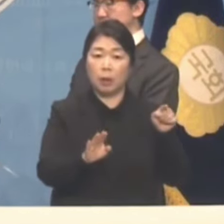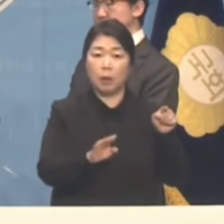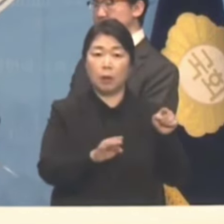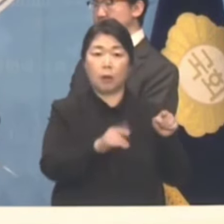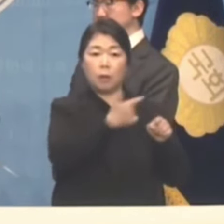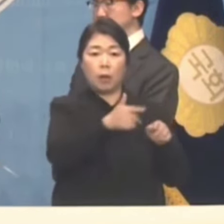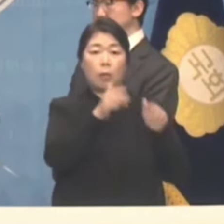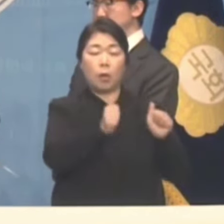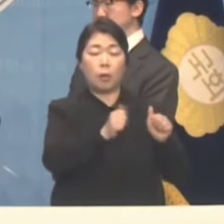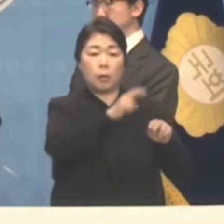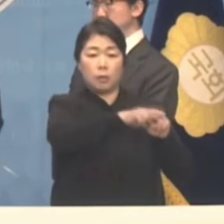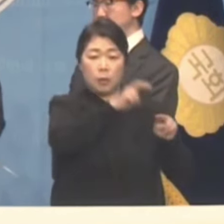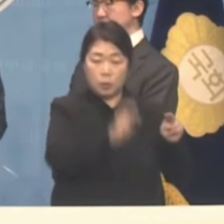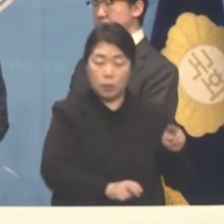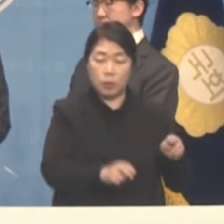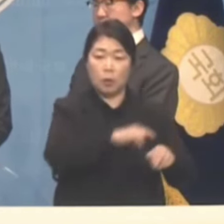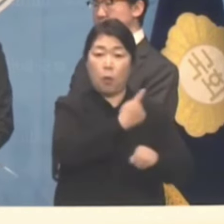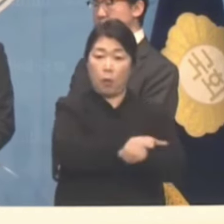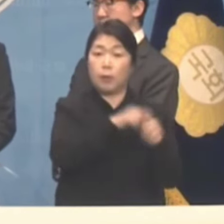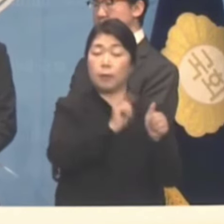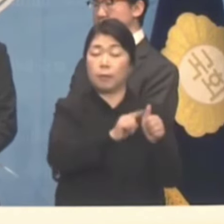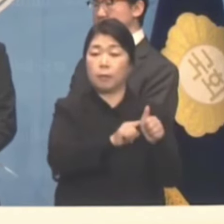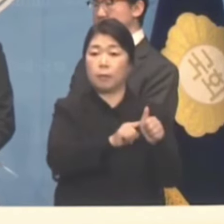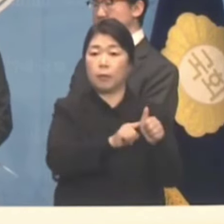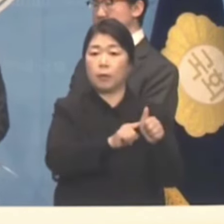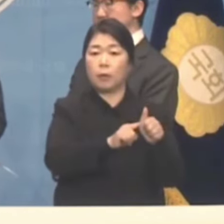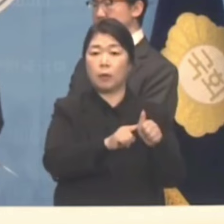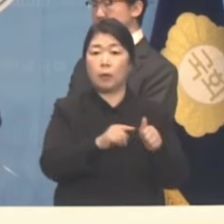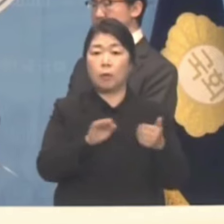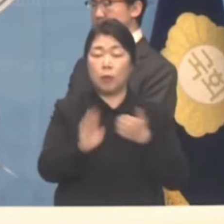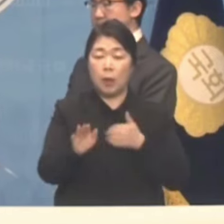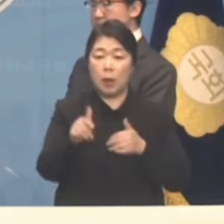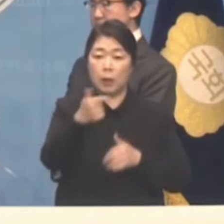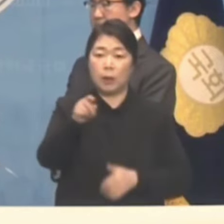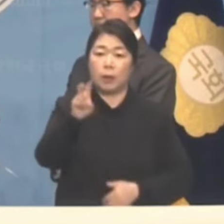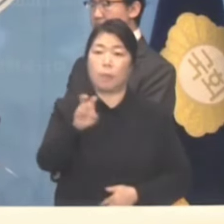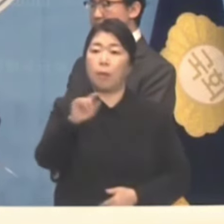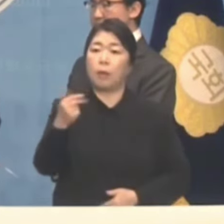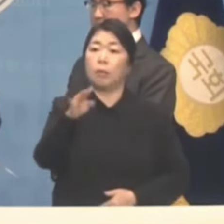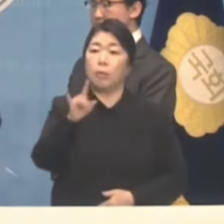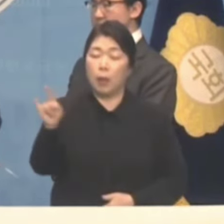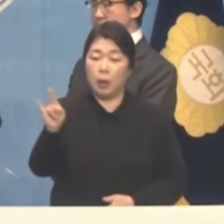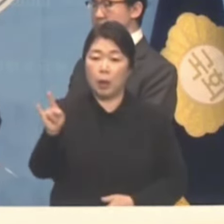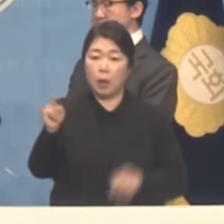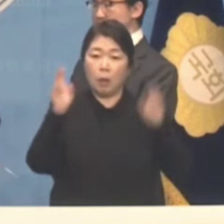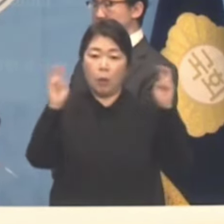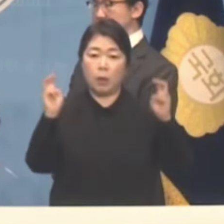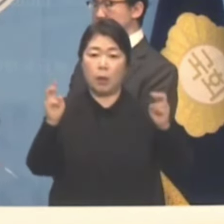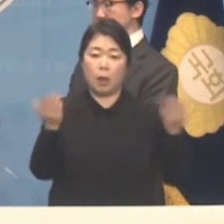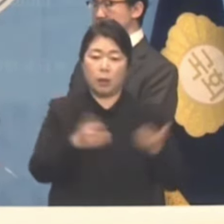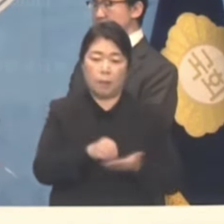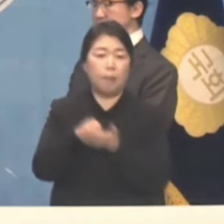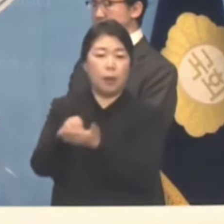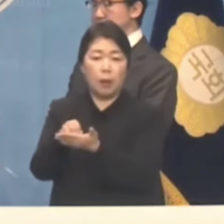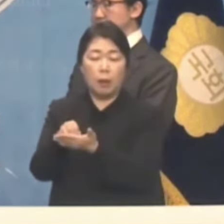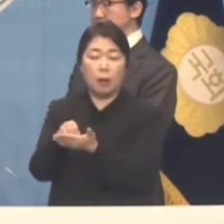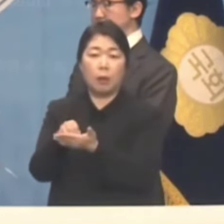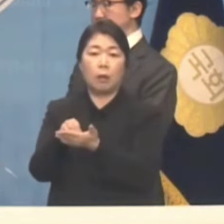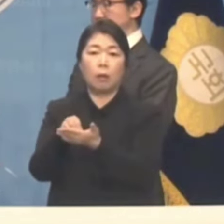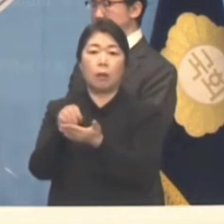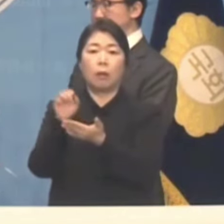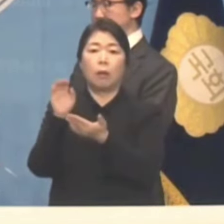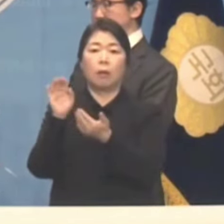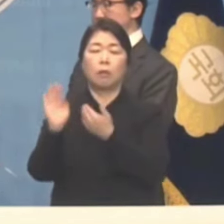2억원의 상당의 고문료 별도의 급여까지 지급받았습니다 그리고 50어 클럽에 가입이